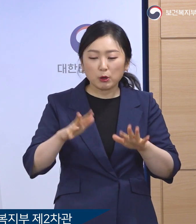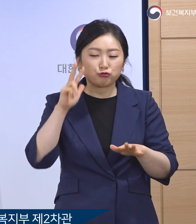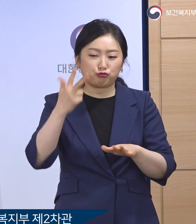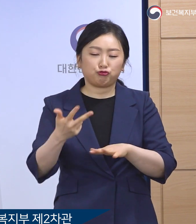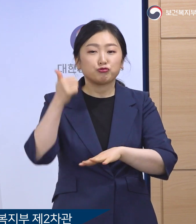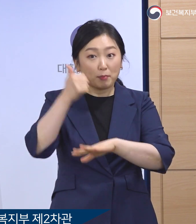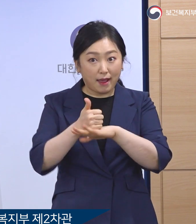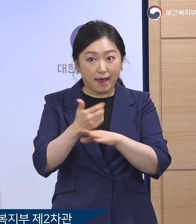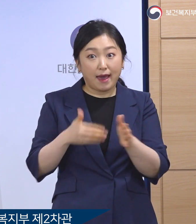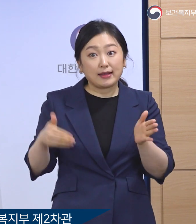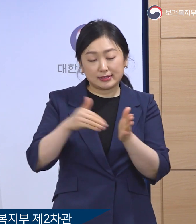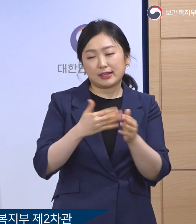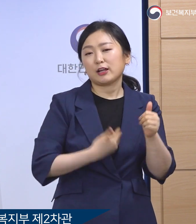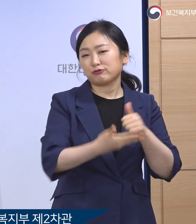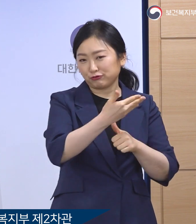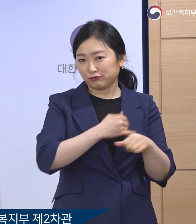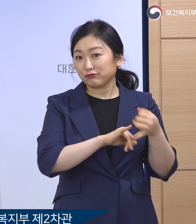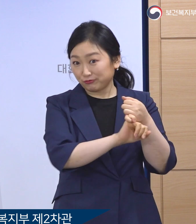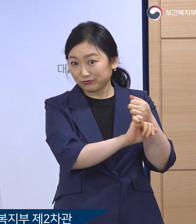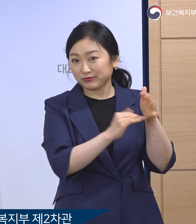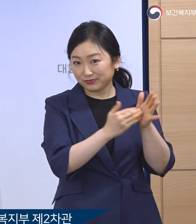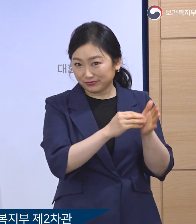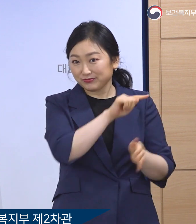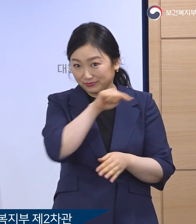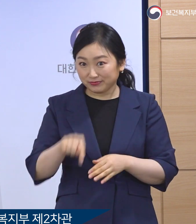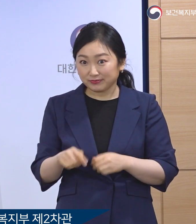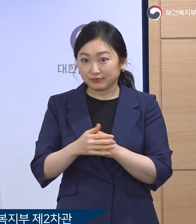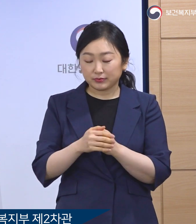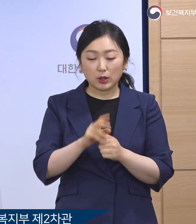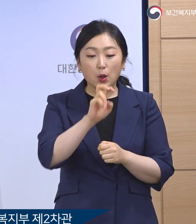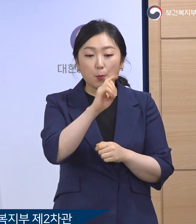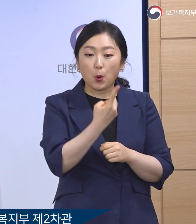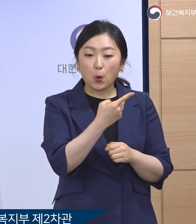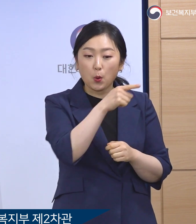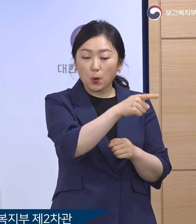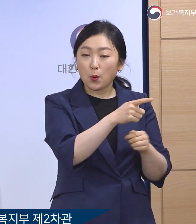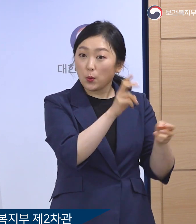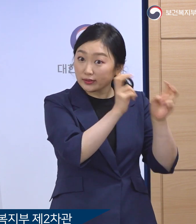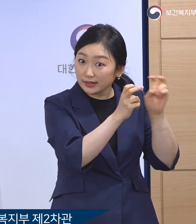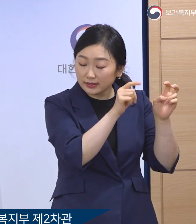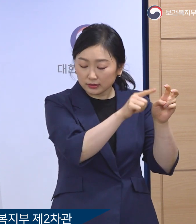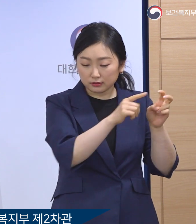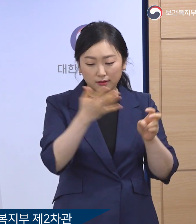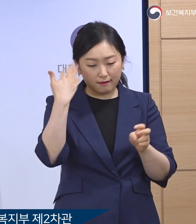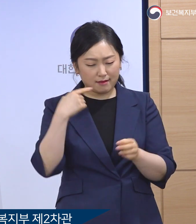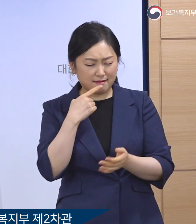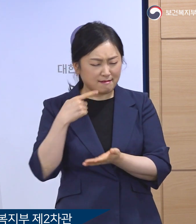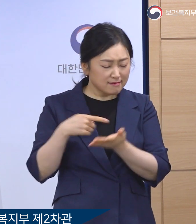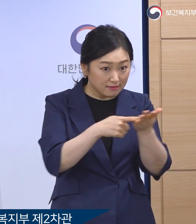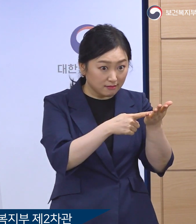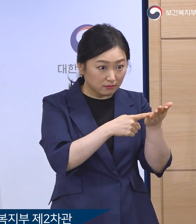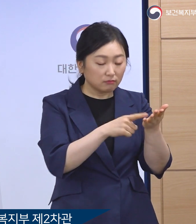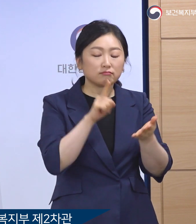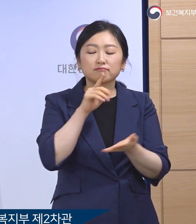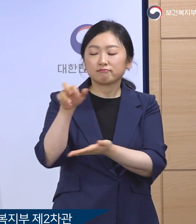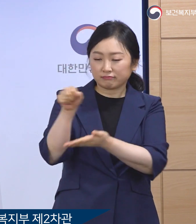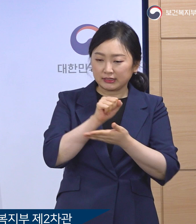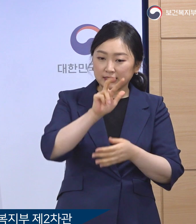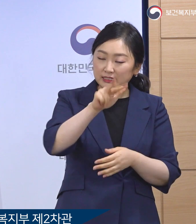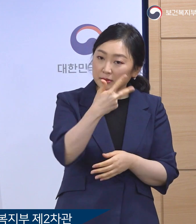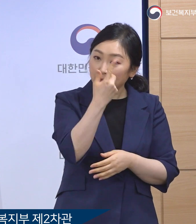그리고 8월 21일 토요일 모더나사는 대표단의 요청을 수용하여 701만